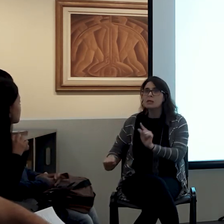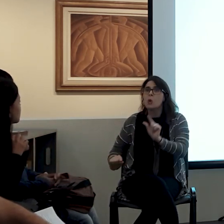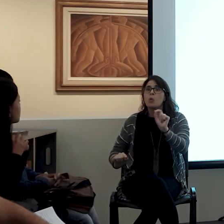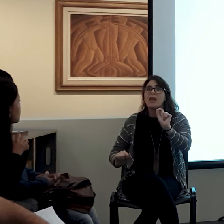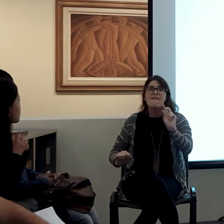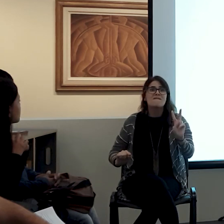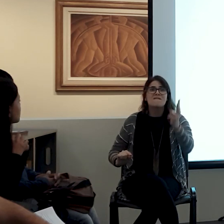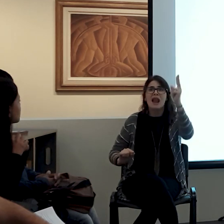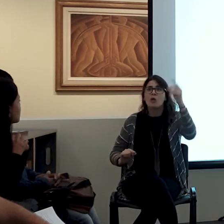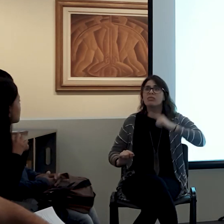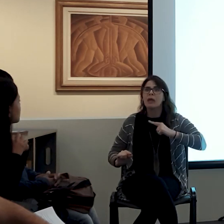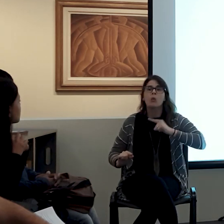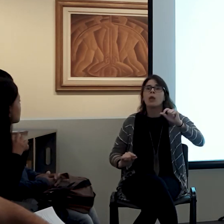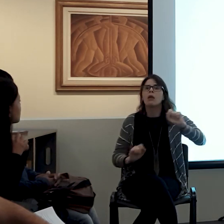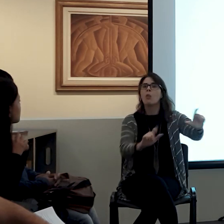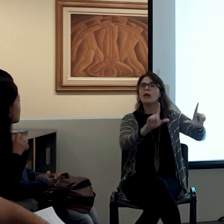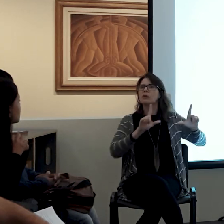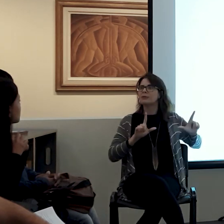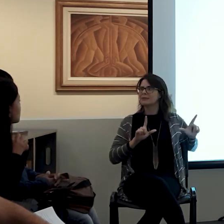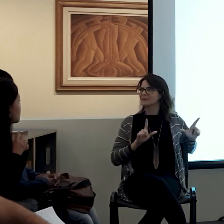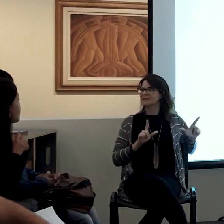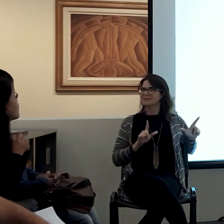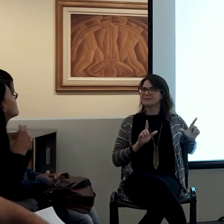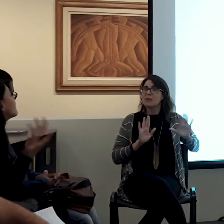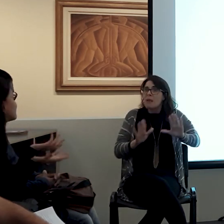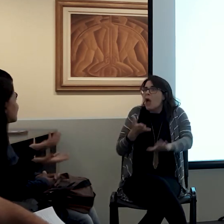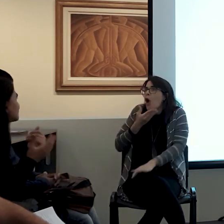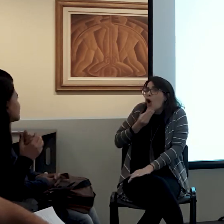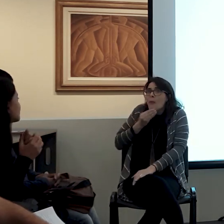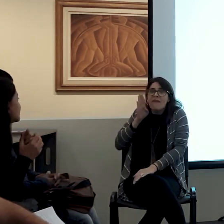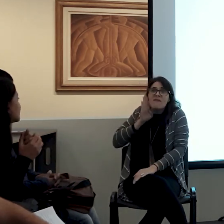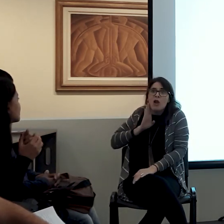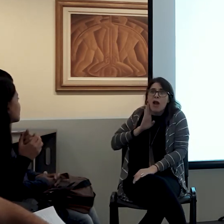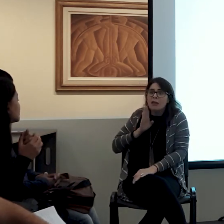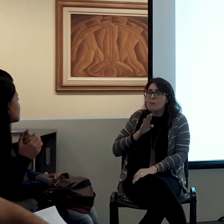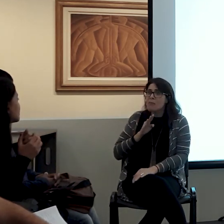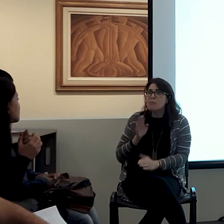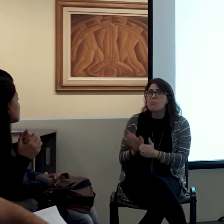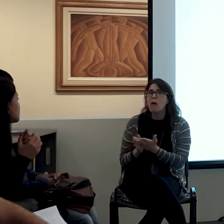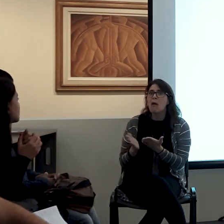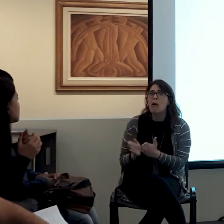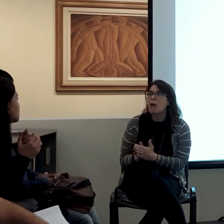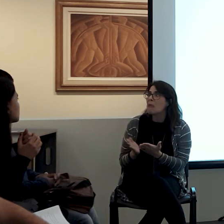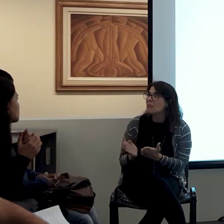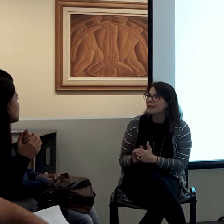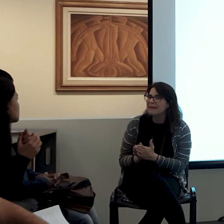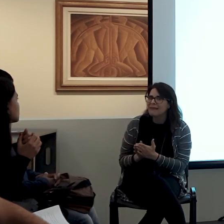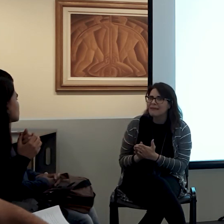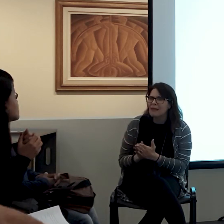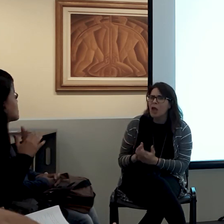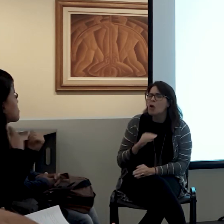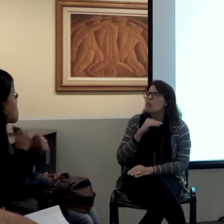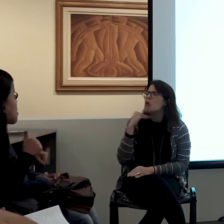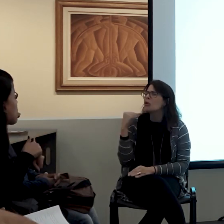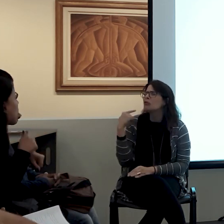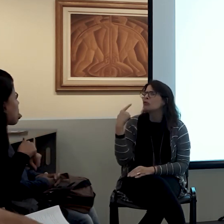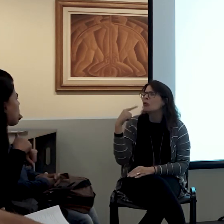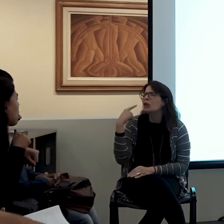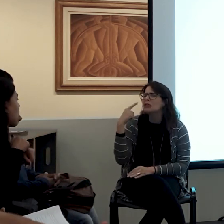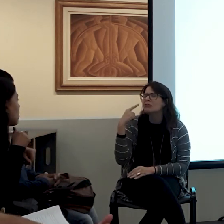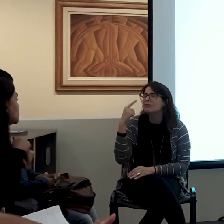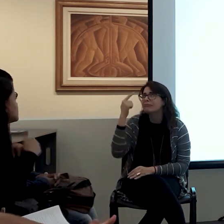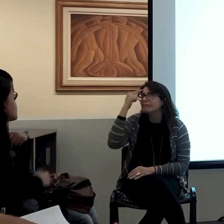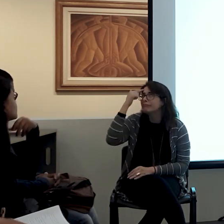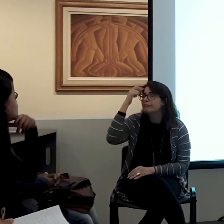O Van Gogh, que nunca vendeu um quadro em vida, morreu pirado, morando num casebre, que ele mesmo ficava